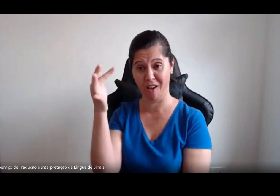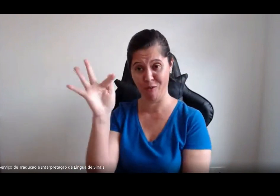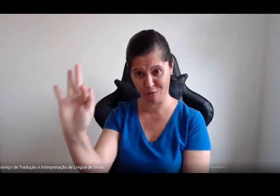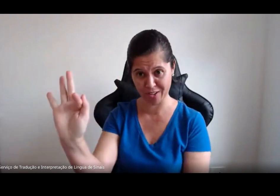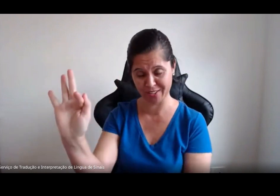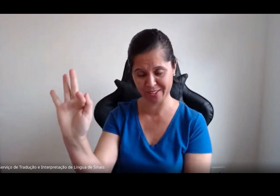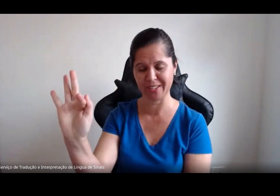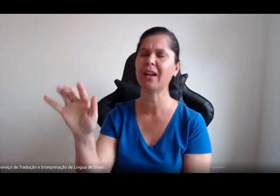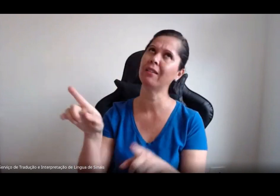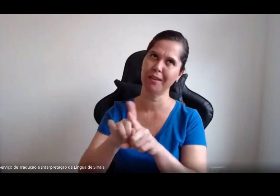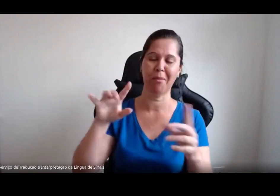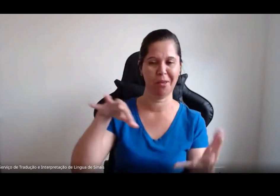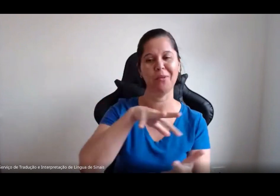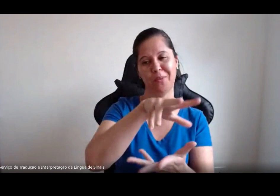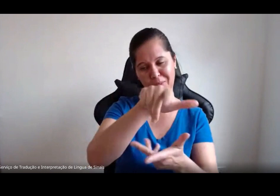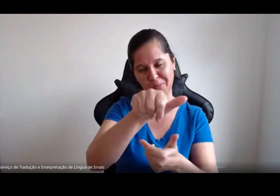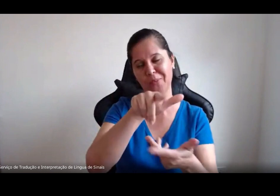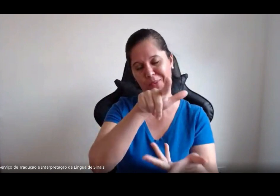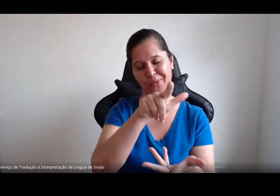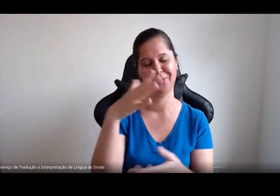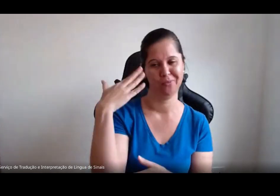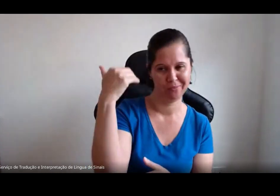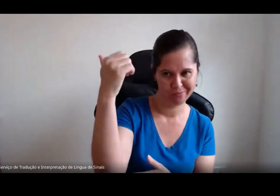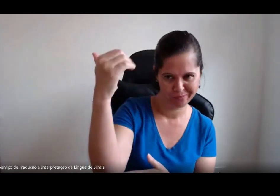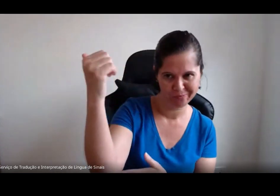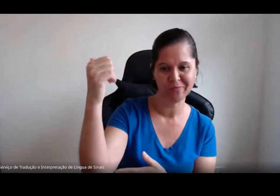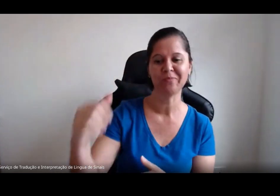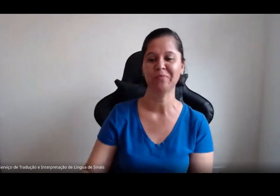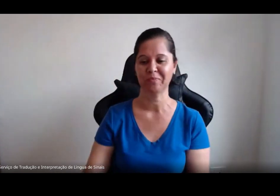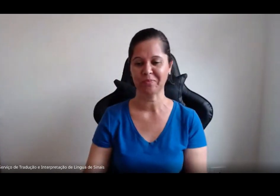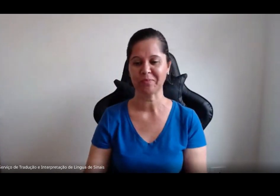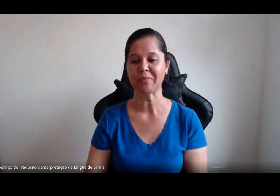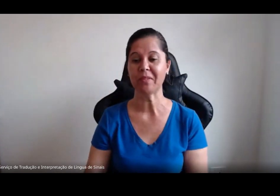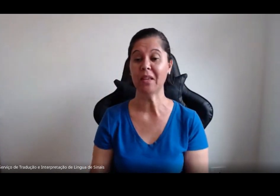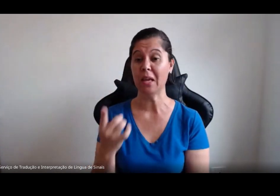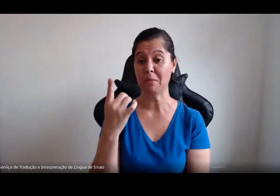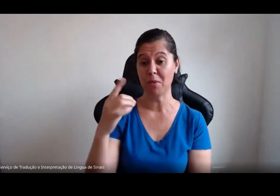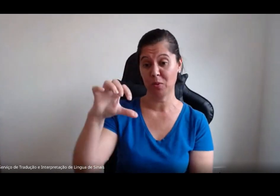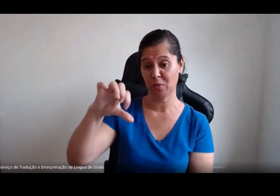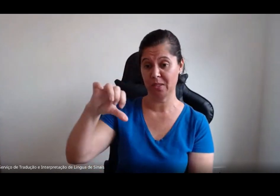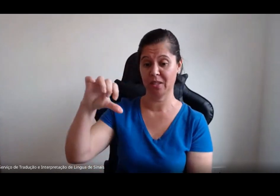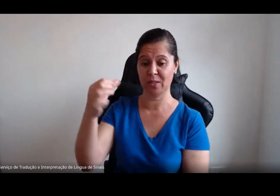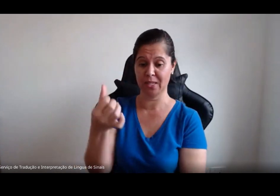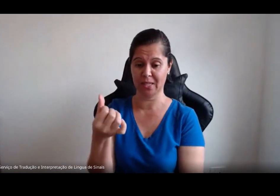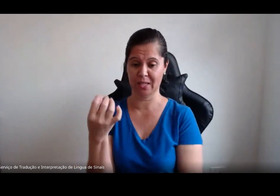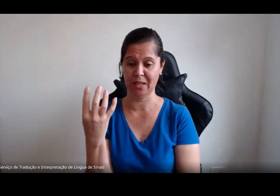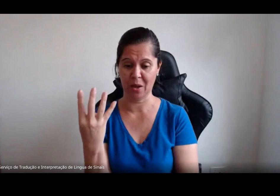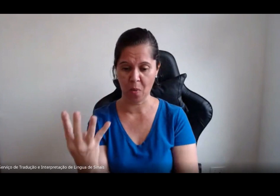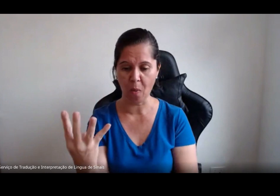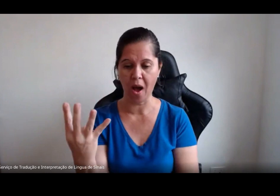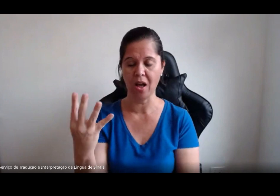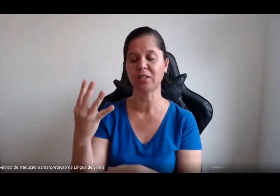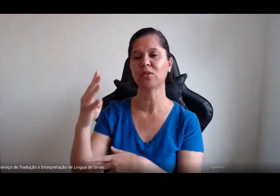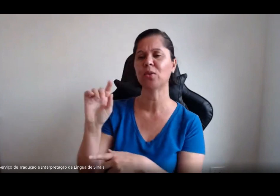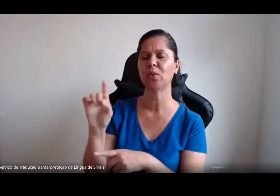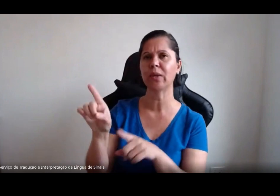França. Eu acho que um pouco no mundo todo também. Les Héritiers, de 1964, Os Herdeiros, e